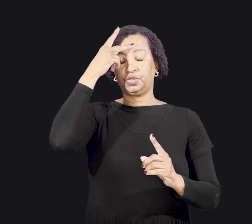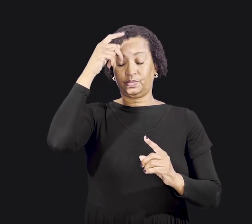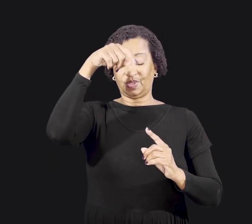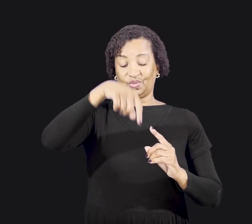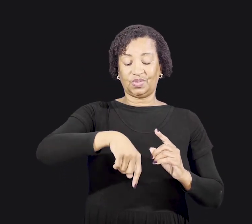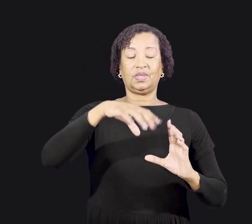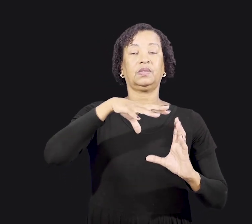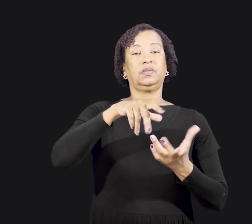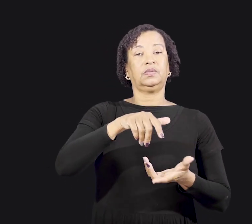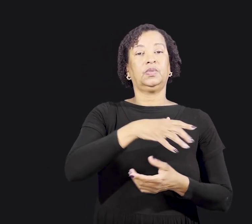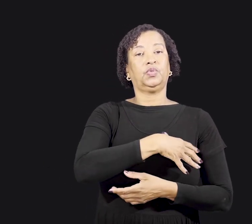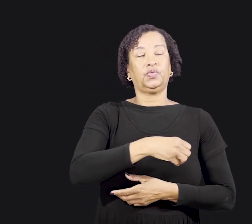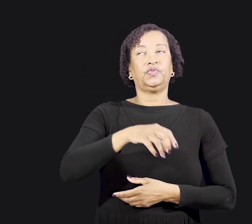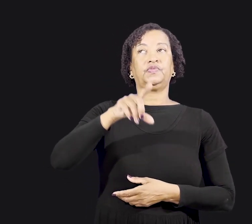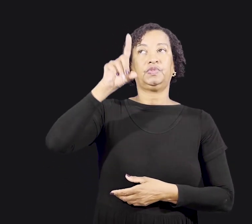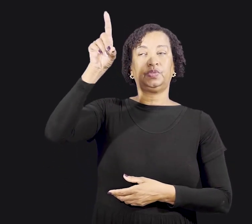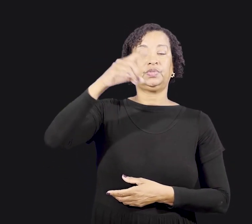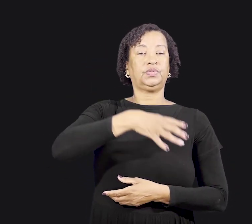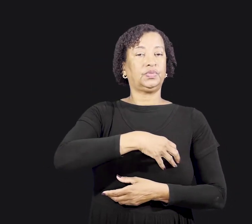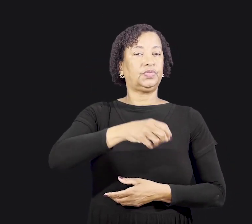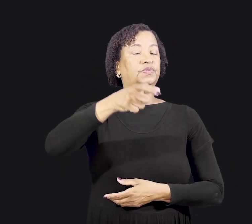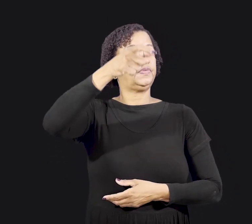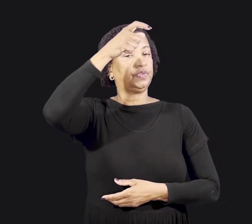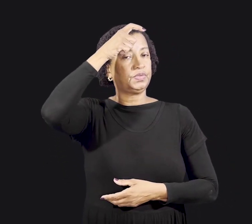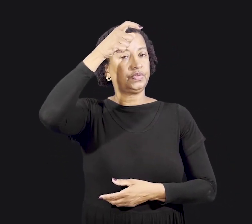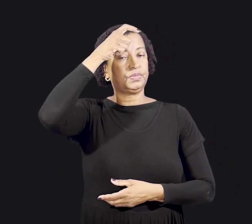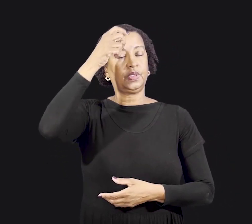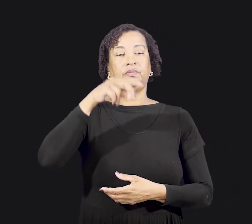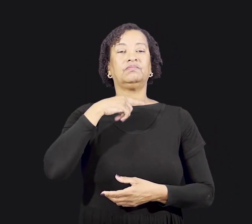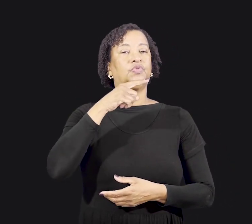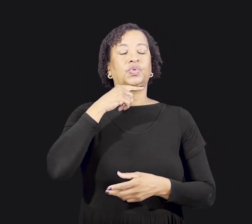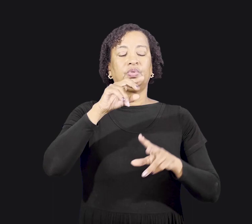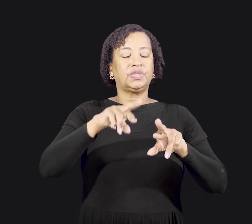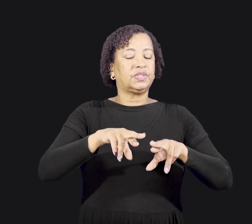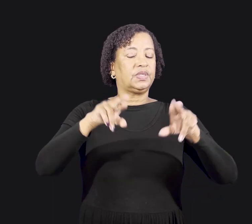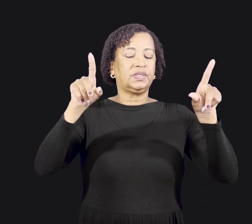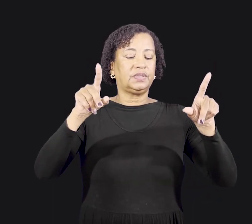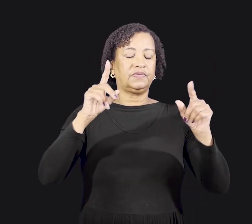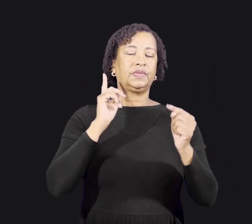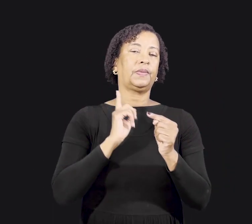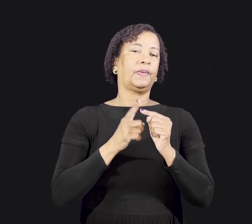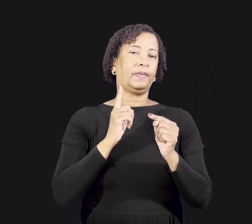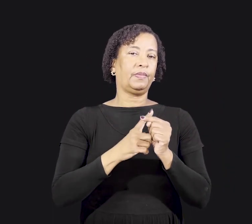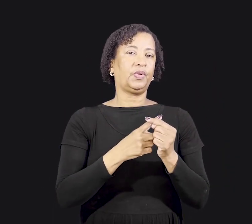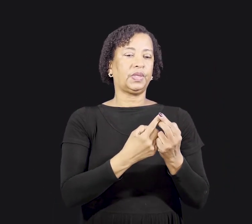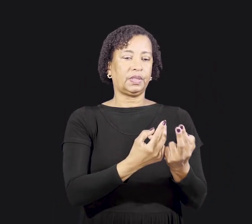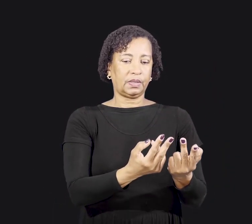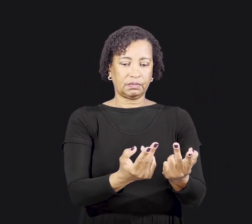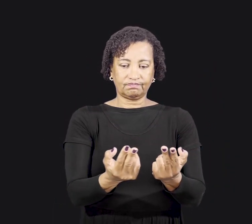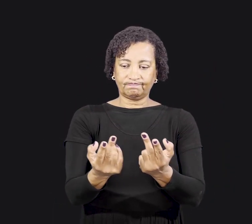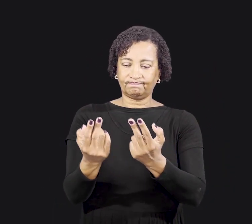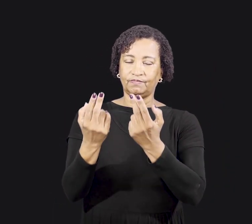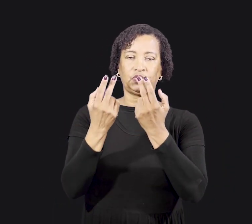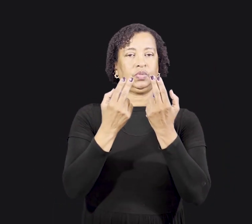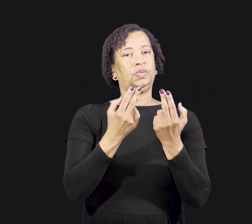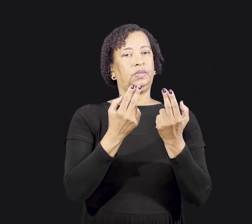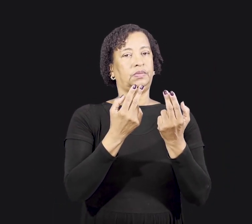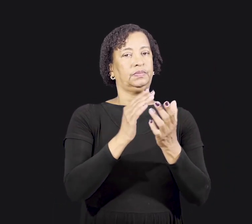mundo: os filhos de Deus e os filhos do diabo. Não dá para diferenciar um do outro porque eles são exatamente iguais.